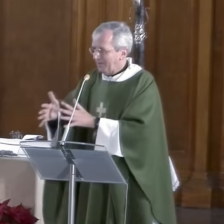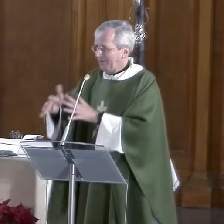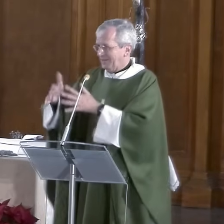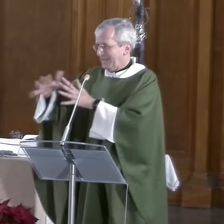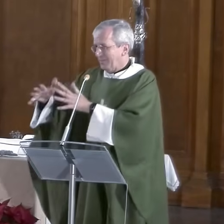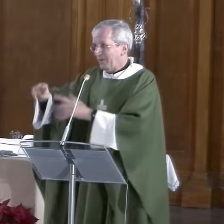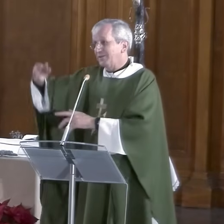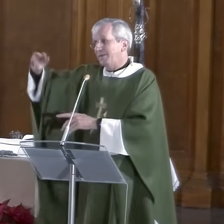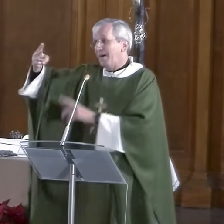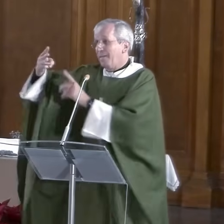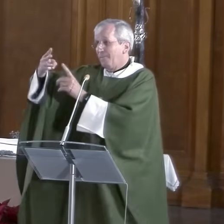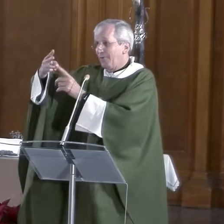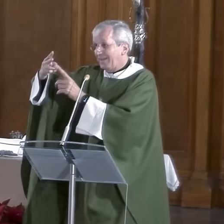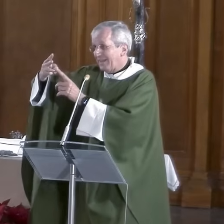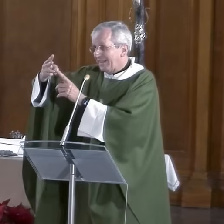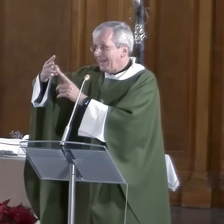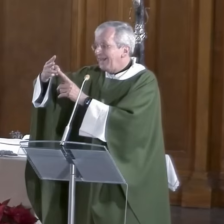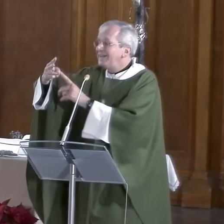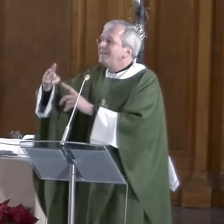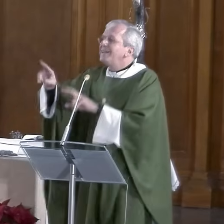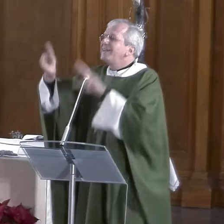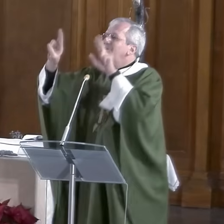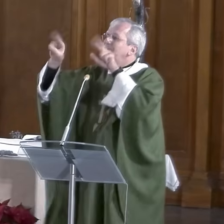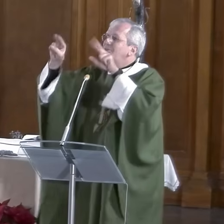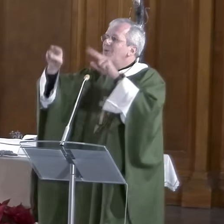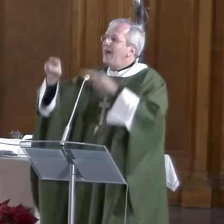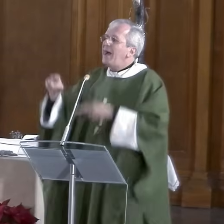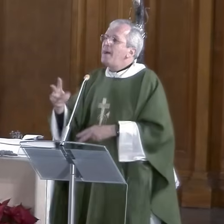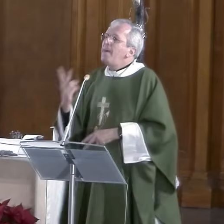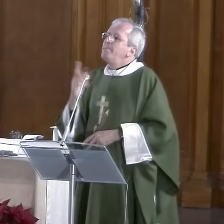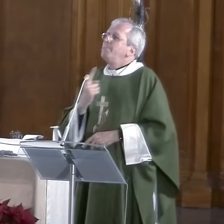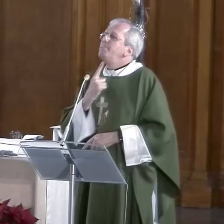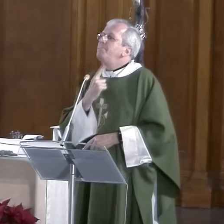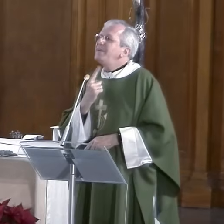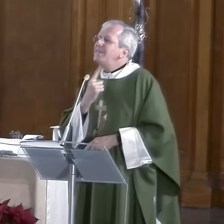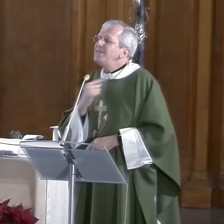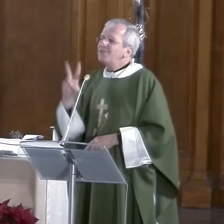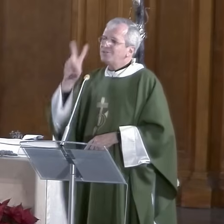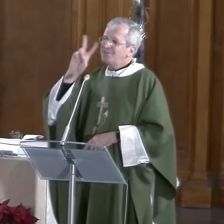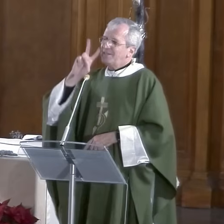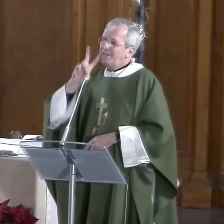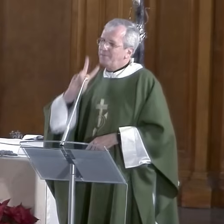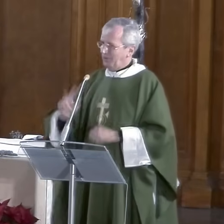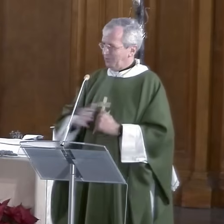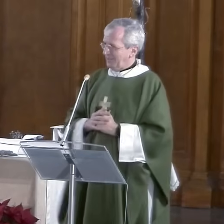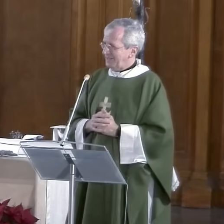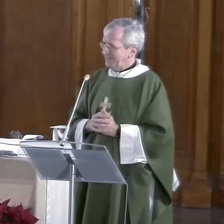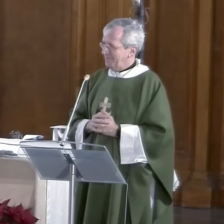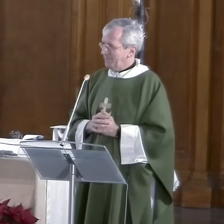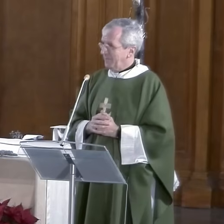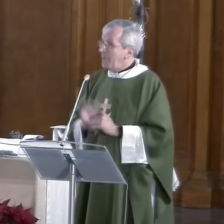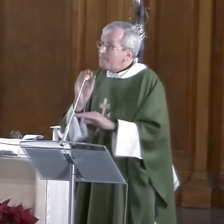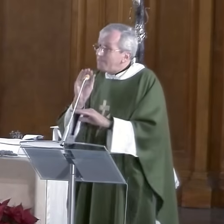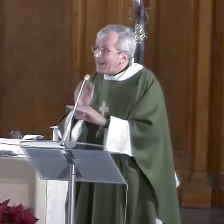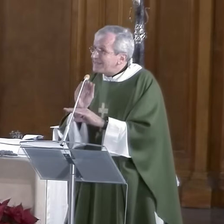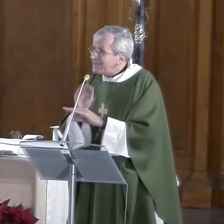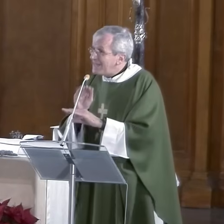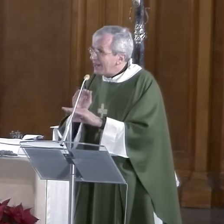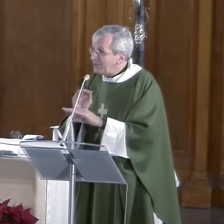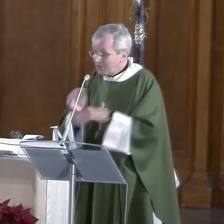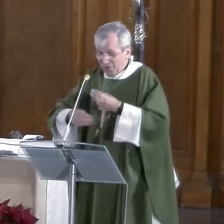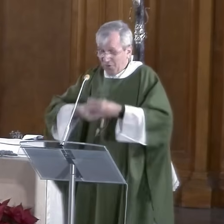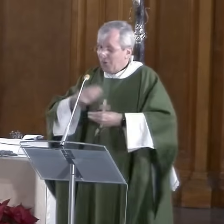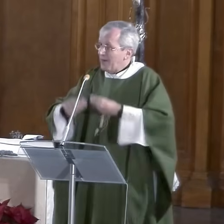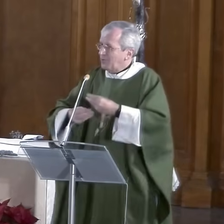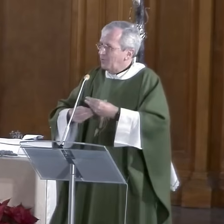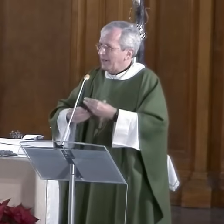cada miércoles, cada miércoles, ya va por la tercera, que lo titula Vicios y Virtudes, para